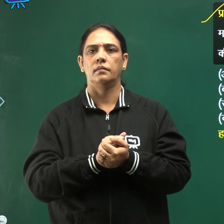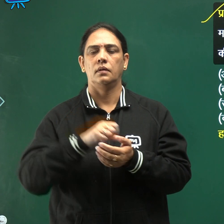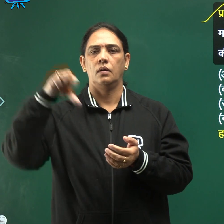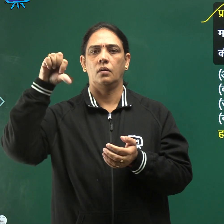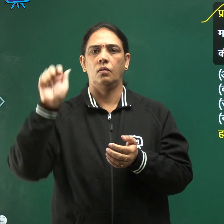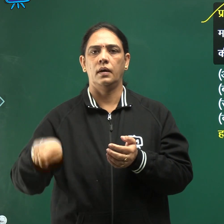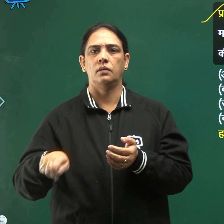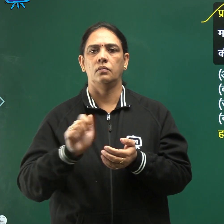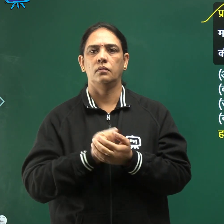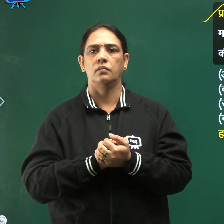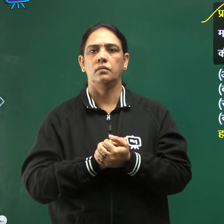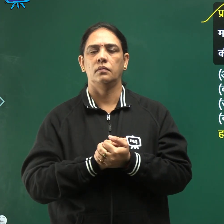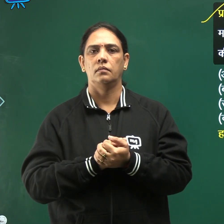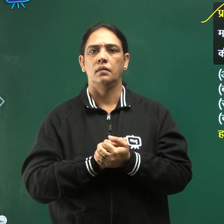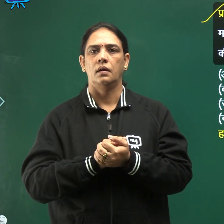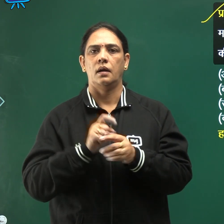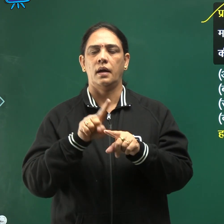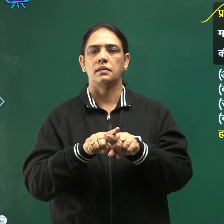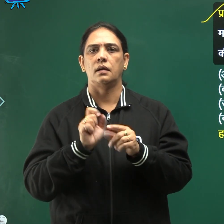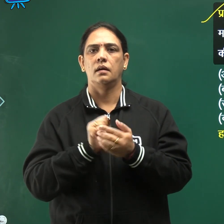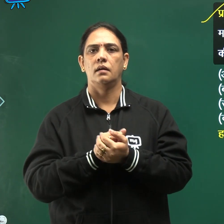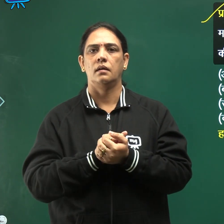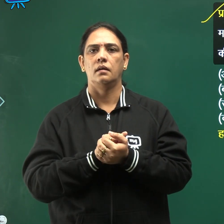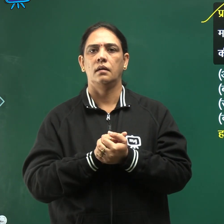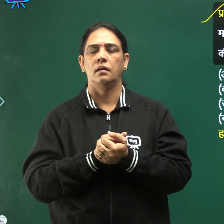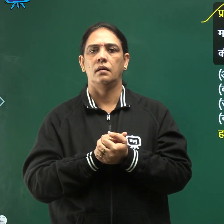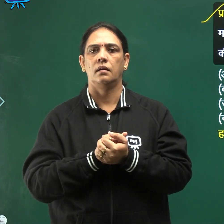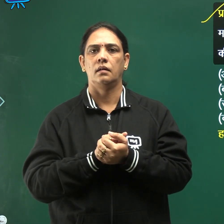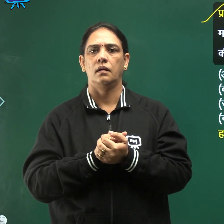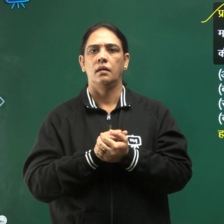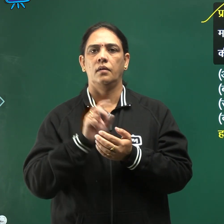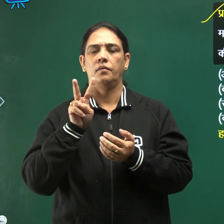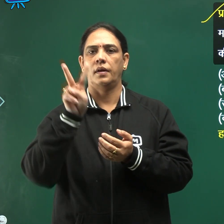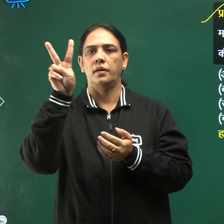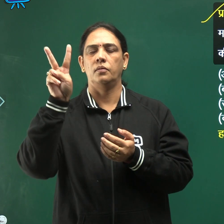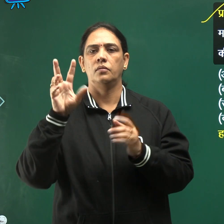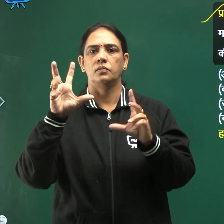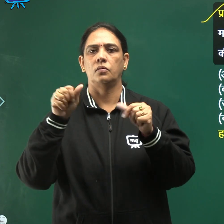9 हो तो x का मान ज्ञात कीजिए।